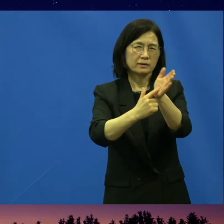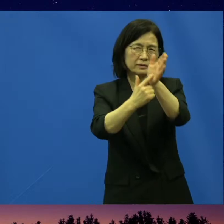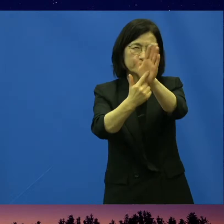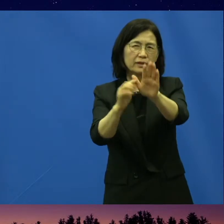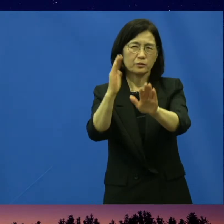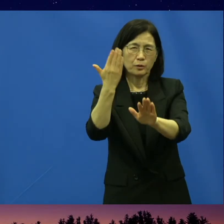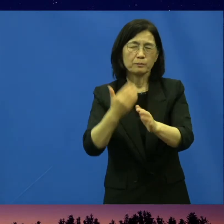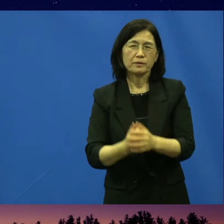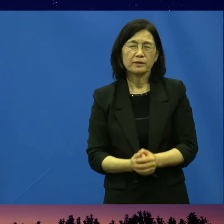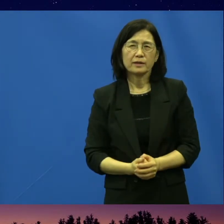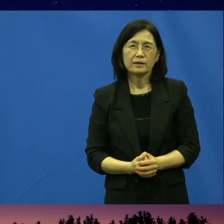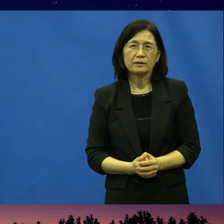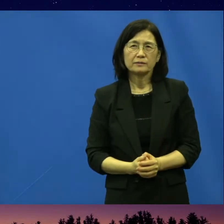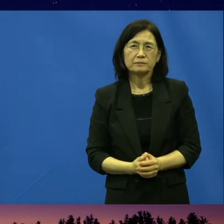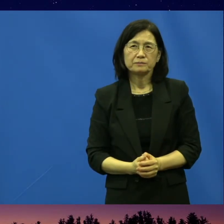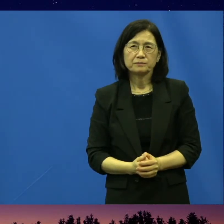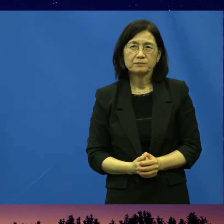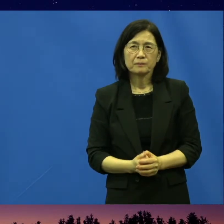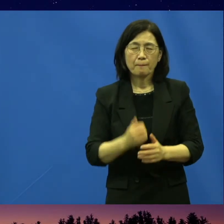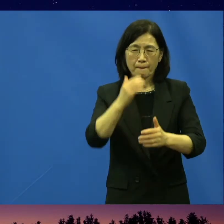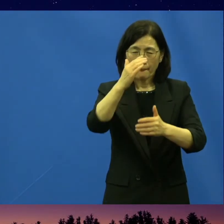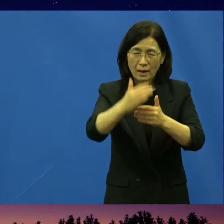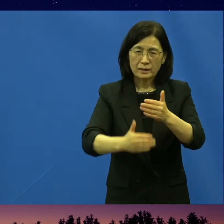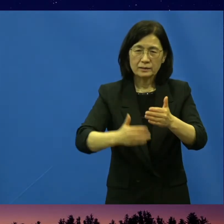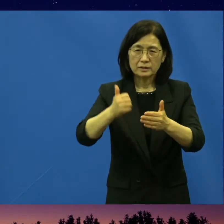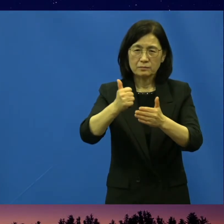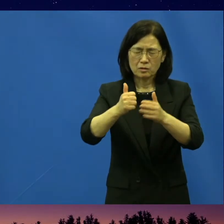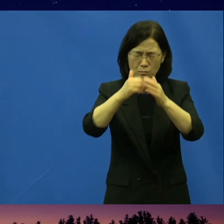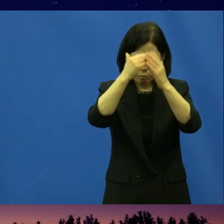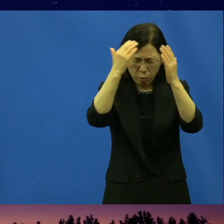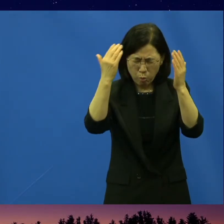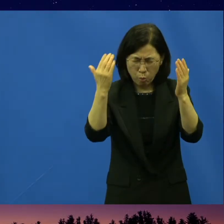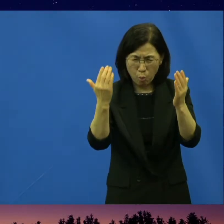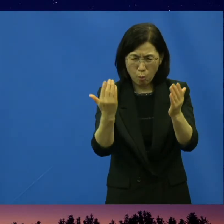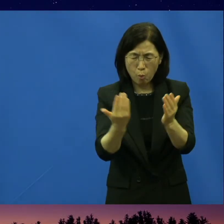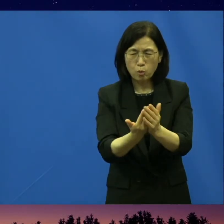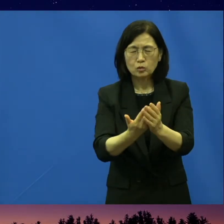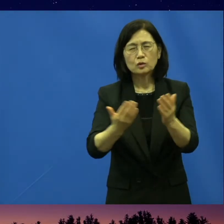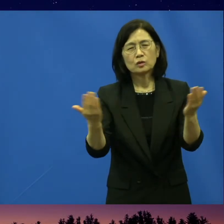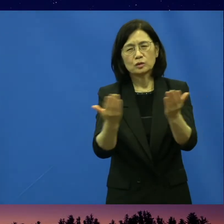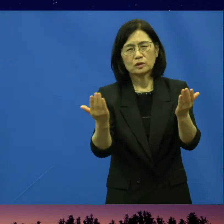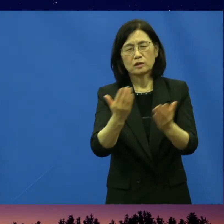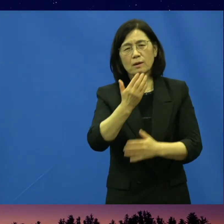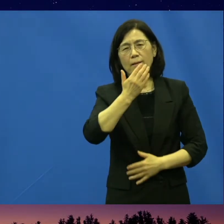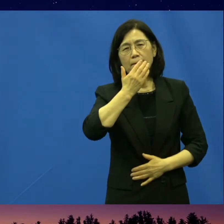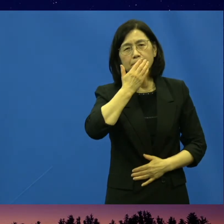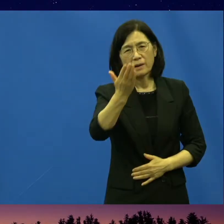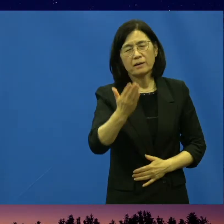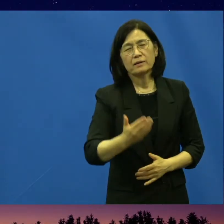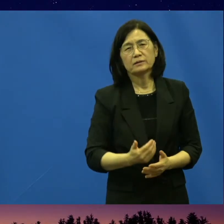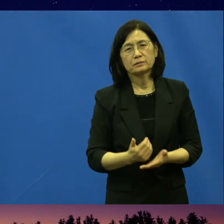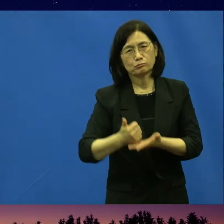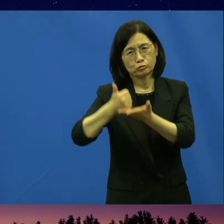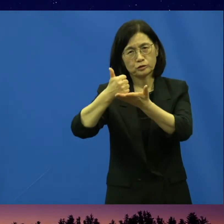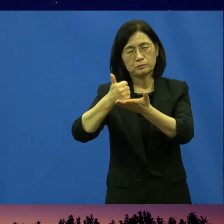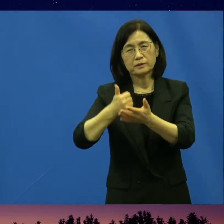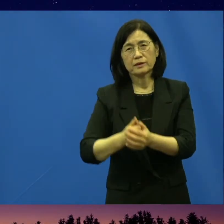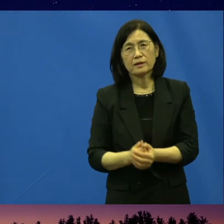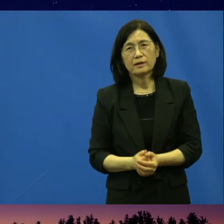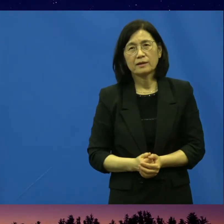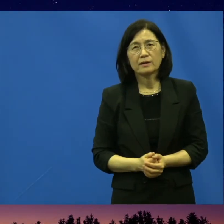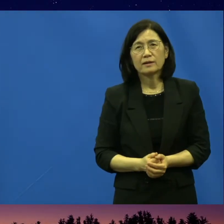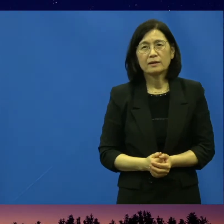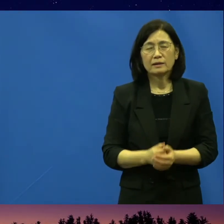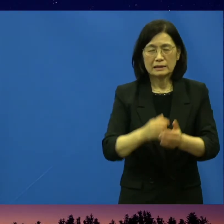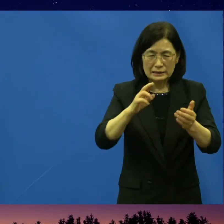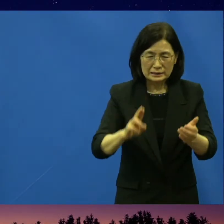필요하시면 그러면 무엇이든지 행하실 수 있는 하나님. 기적은 여러분 오늘 또 얼마든지 일어납니다.